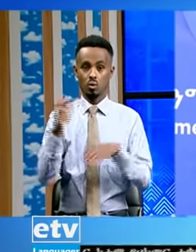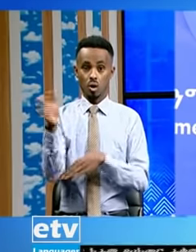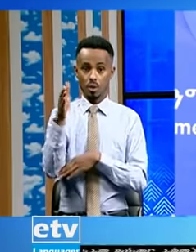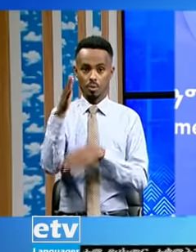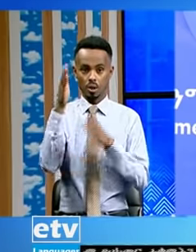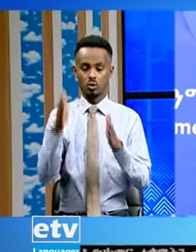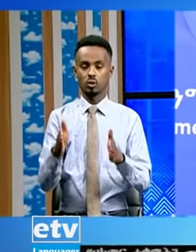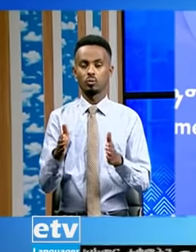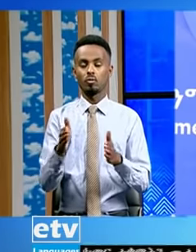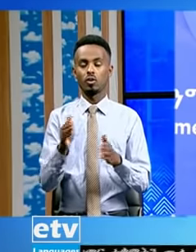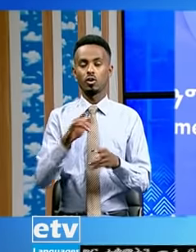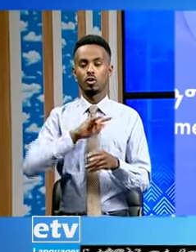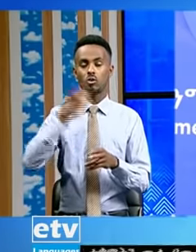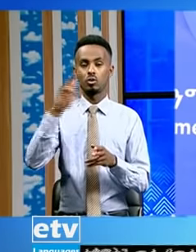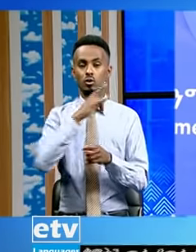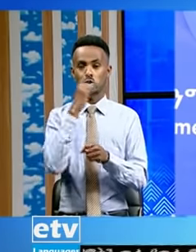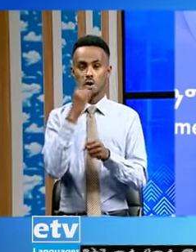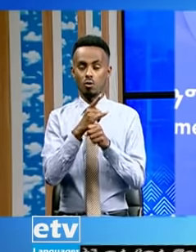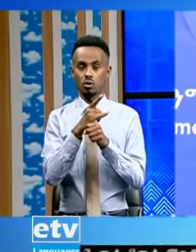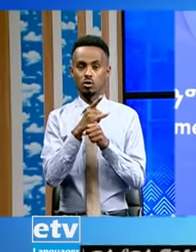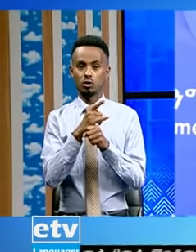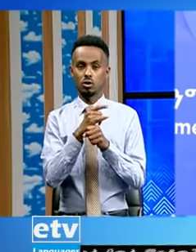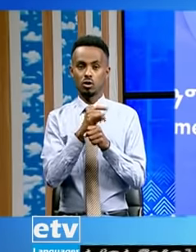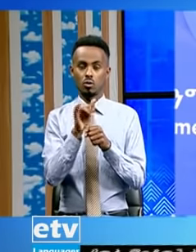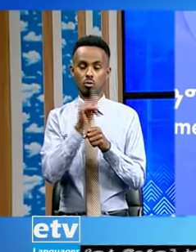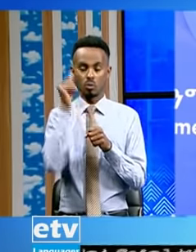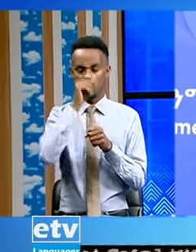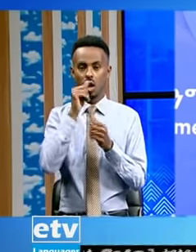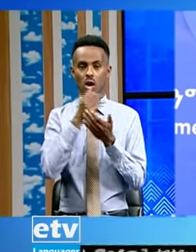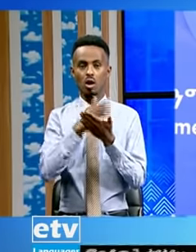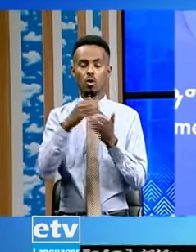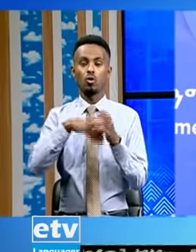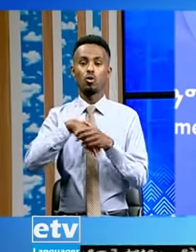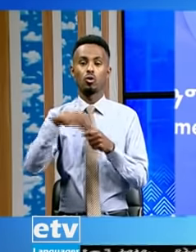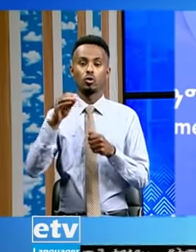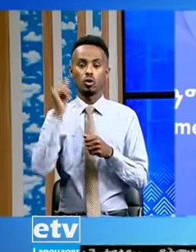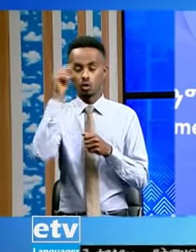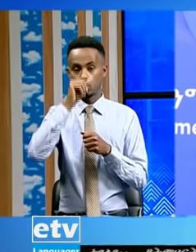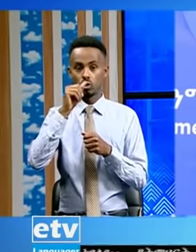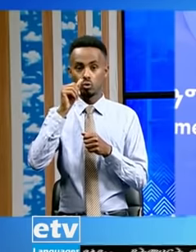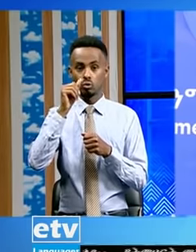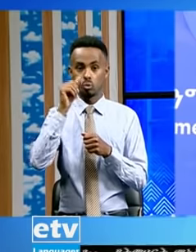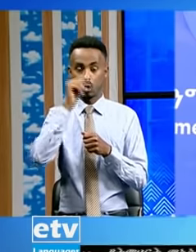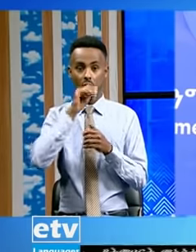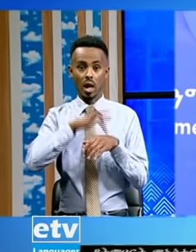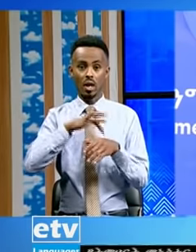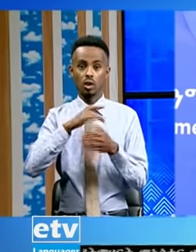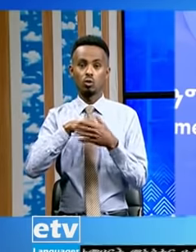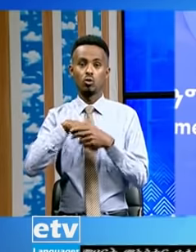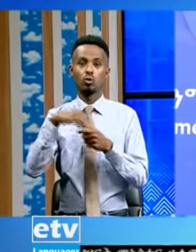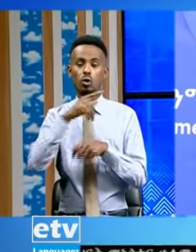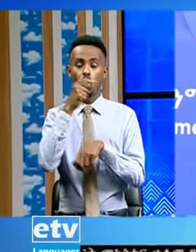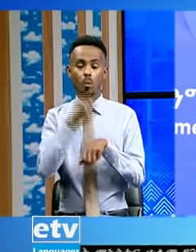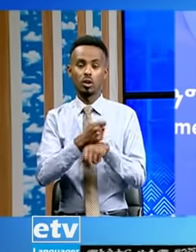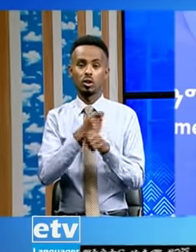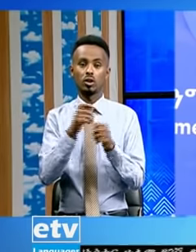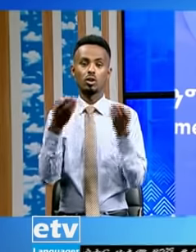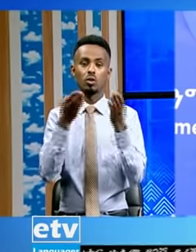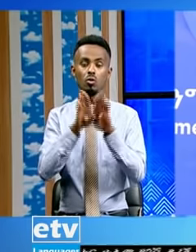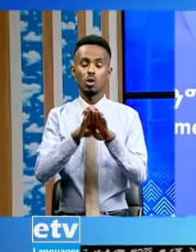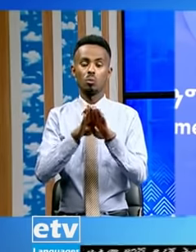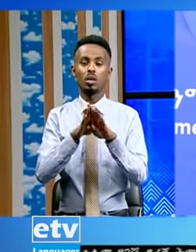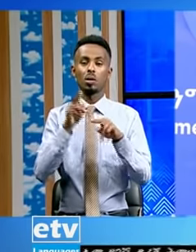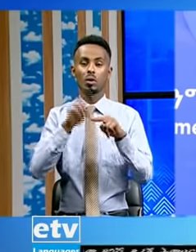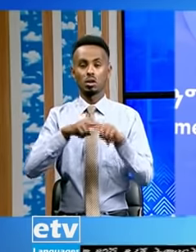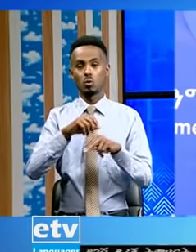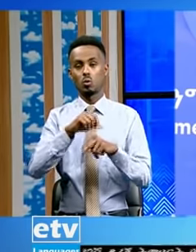ኤምባሲዎች የውጭ ዜጎች እንዲው ኢትዮጵያ ለቆ እንዲወጡ የውጭ ተቋማት ትላልቅ ተቋማት ኢትዮጵያ ለቆ እንዲወጡና ተቀማጭነታቸው